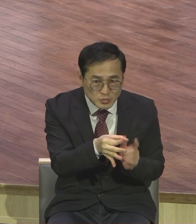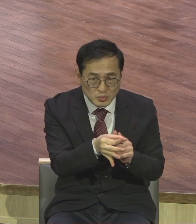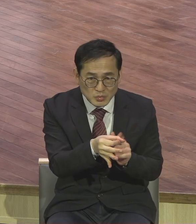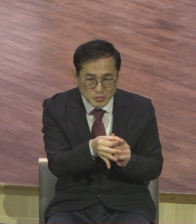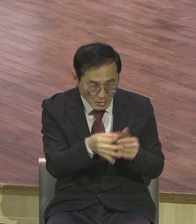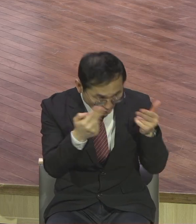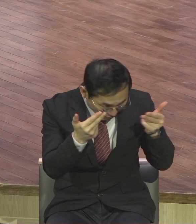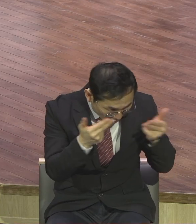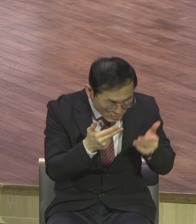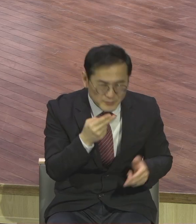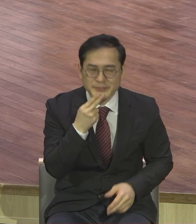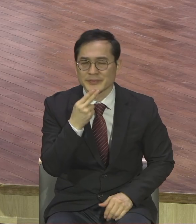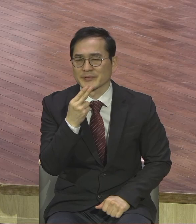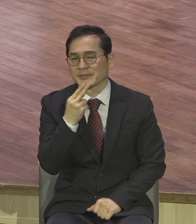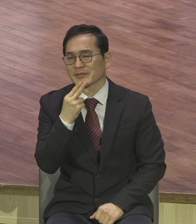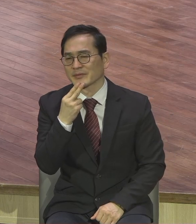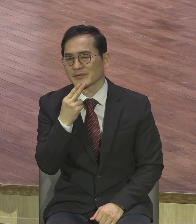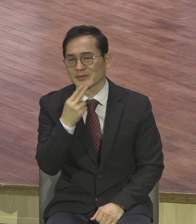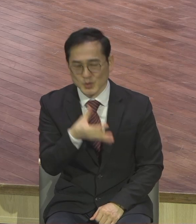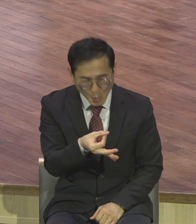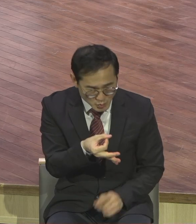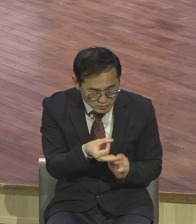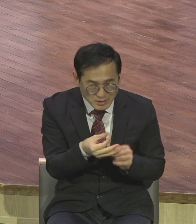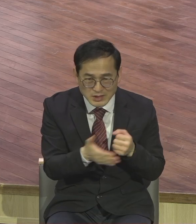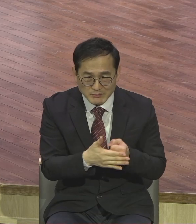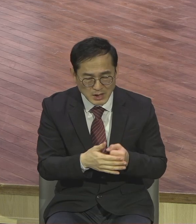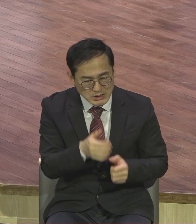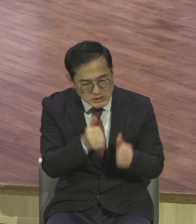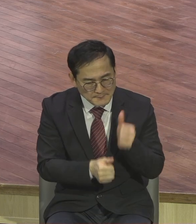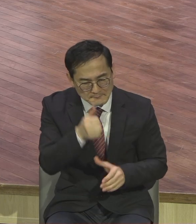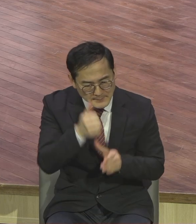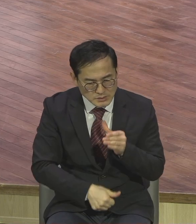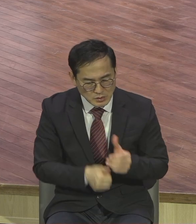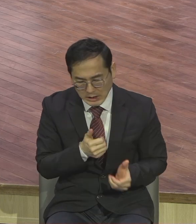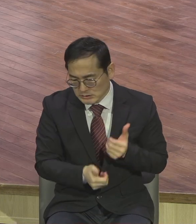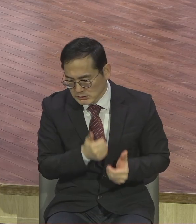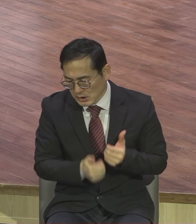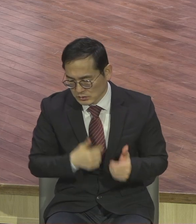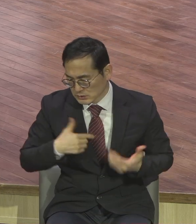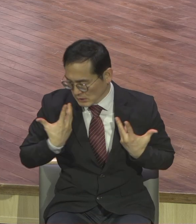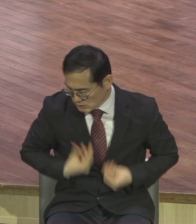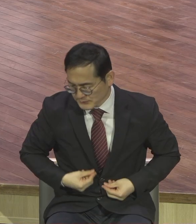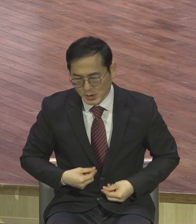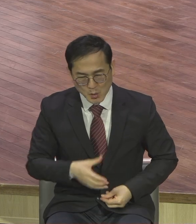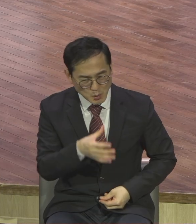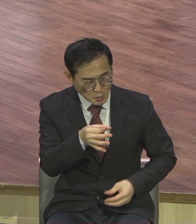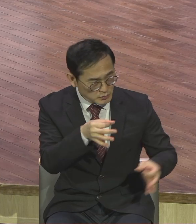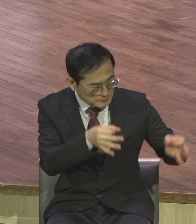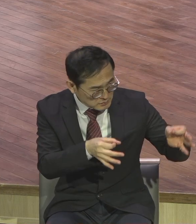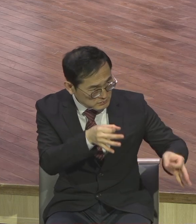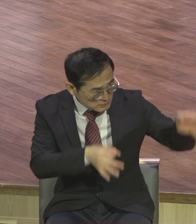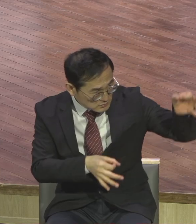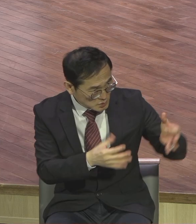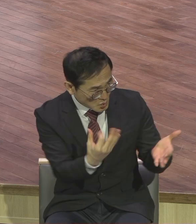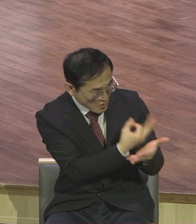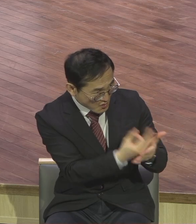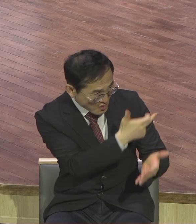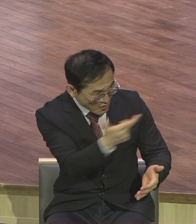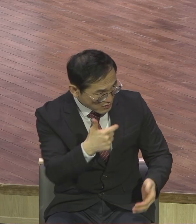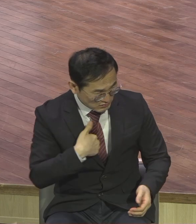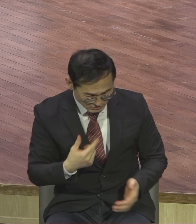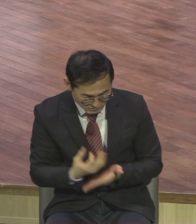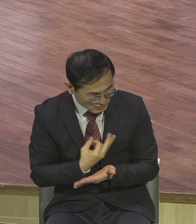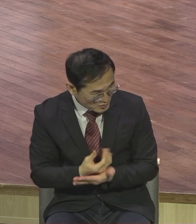뭐. 그것 때문에 무슨 갈등하고 그것 때문에 시험 들고 낙심하고 비교하고 그 아직 한참 멀은